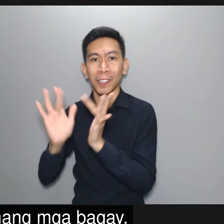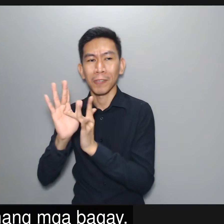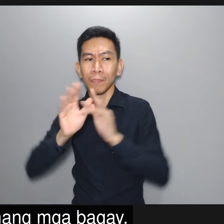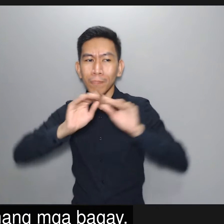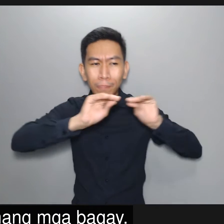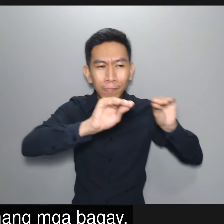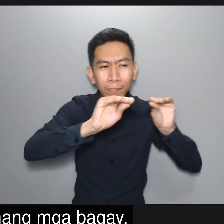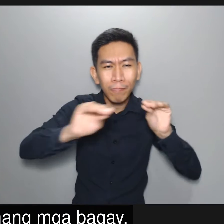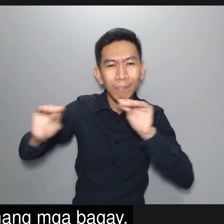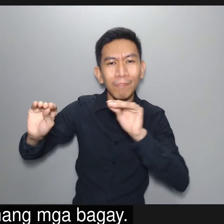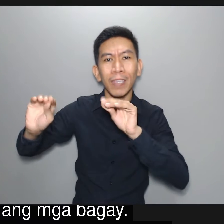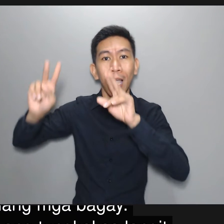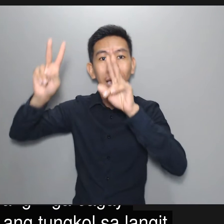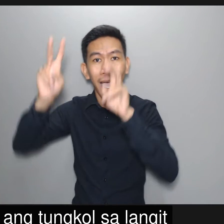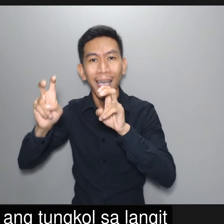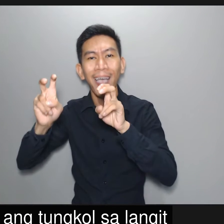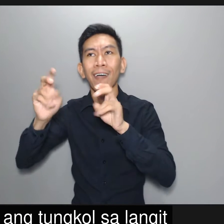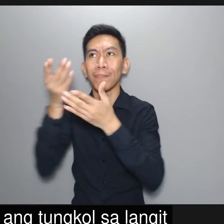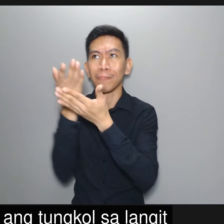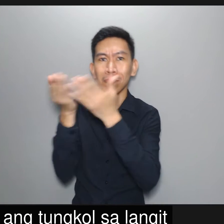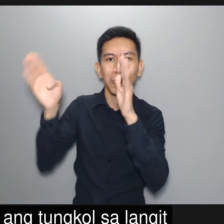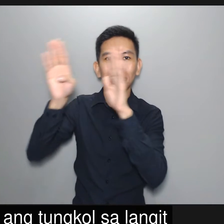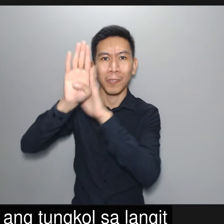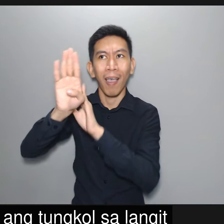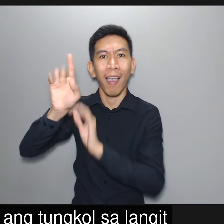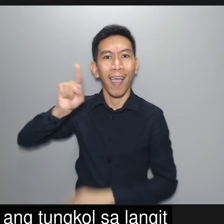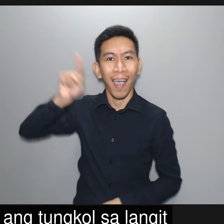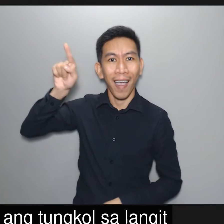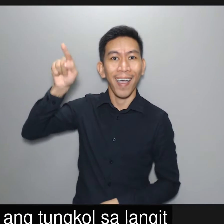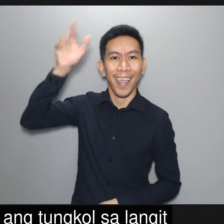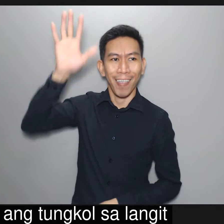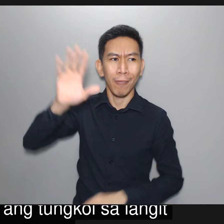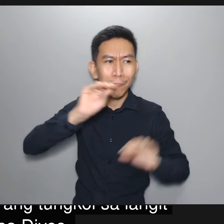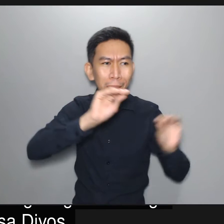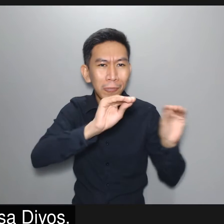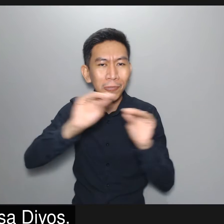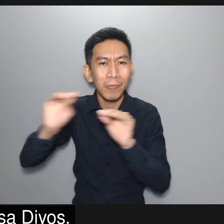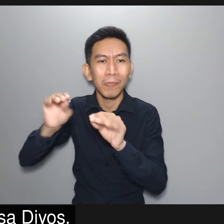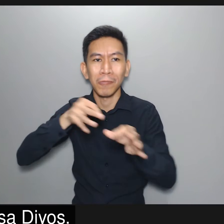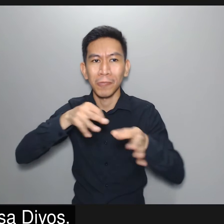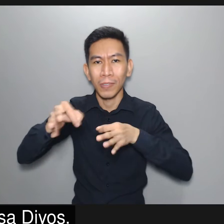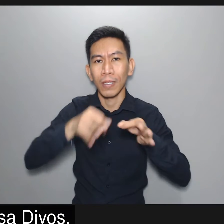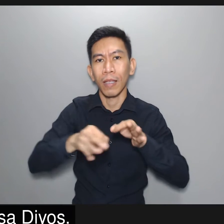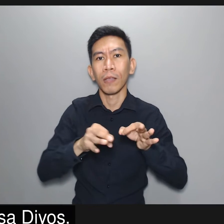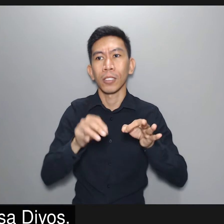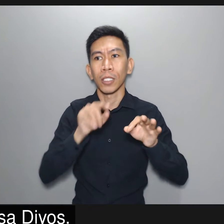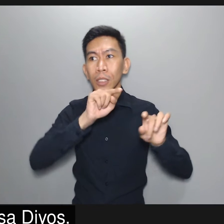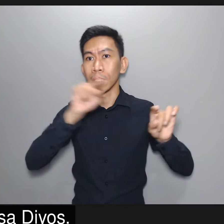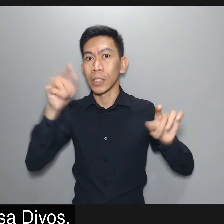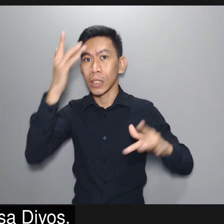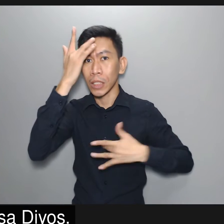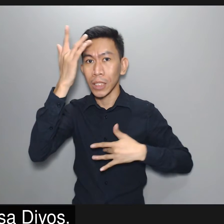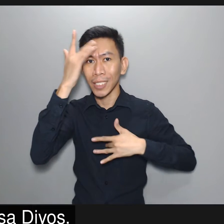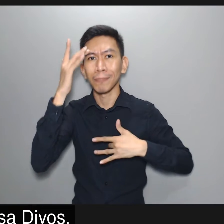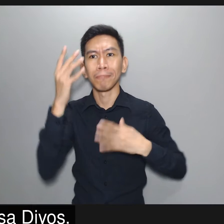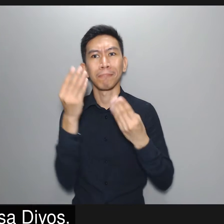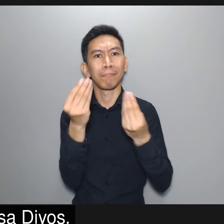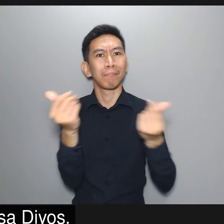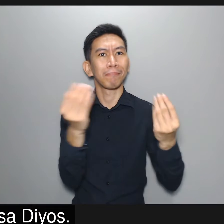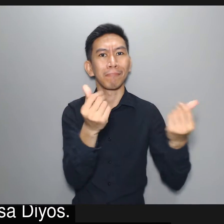langit at tungkol sa Diyos. Pinagaling din niya ang maraming may sakit at binuhay pa ang tao mula